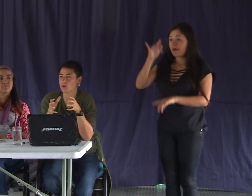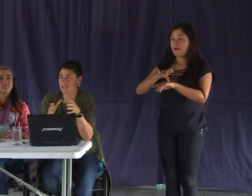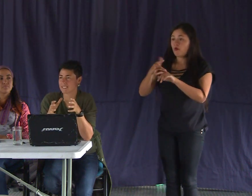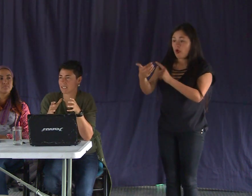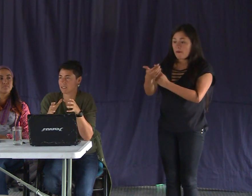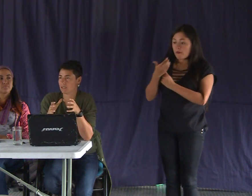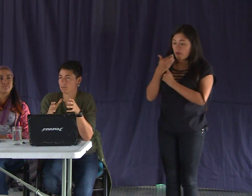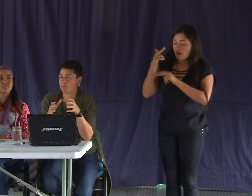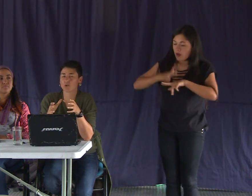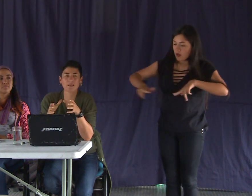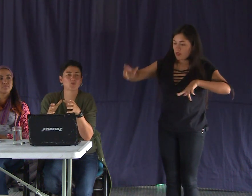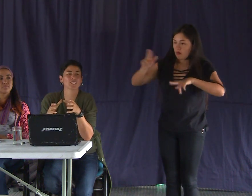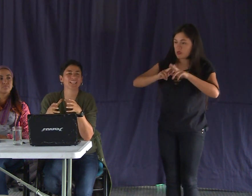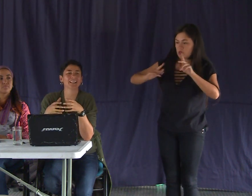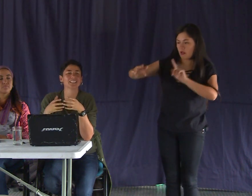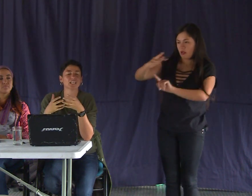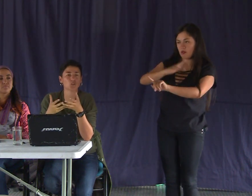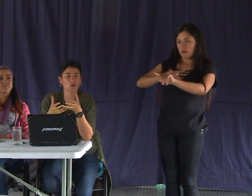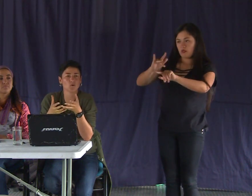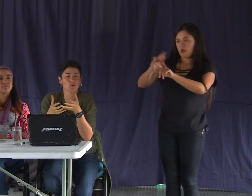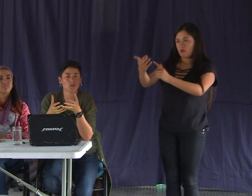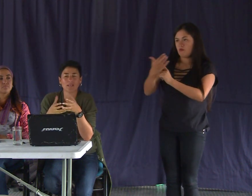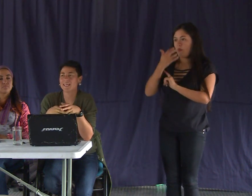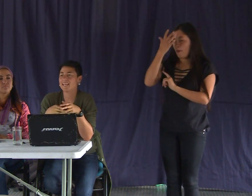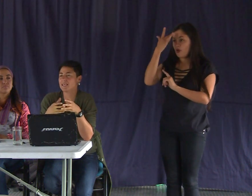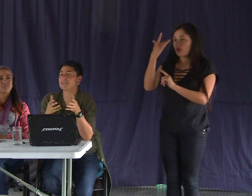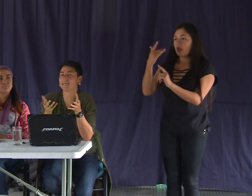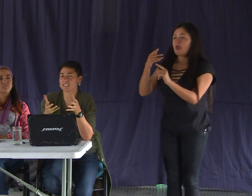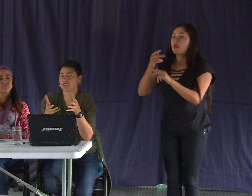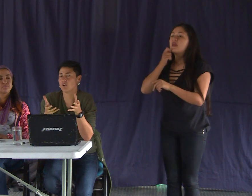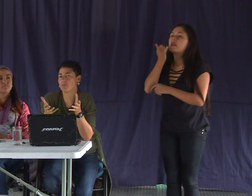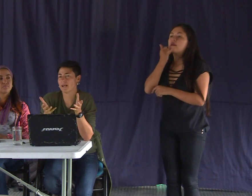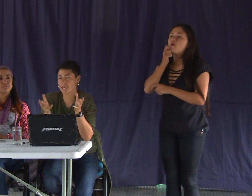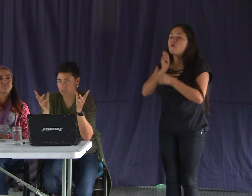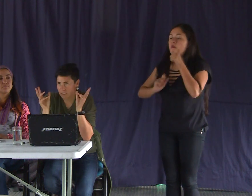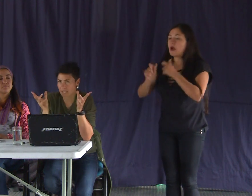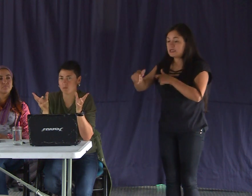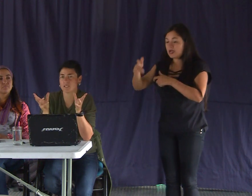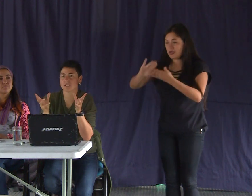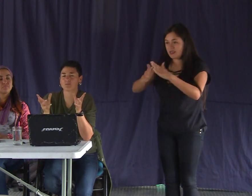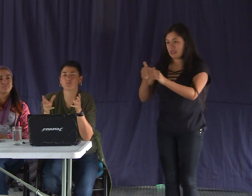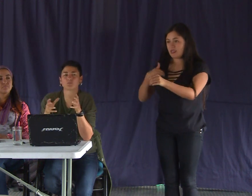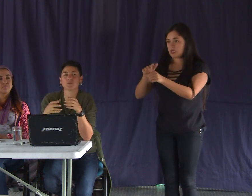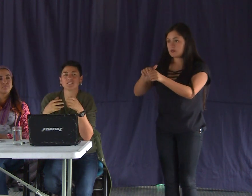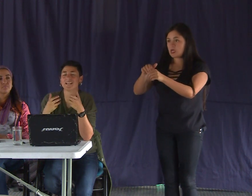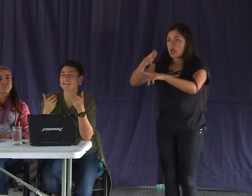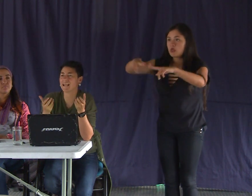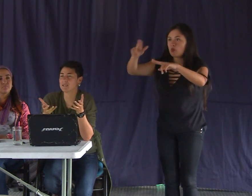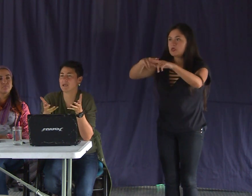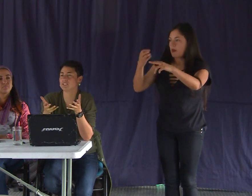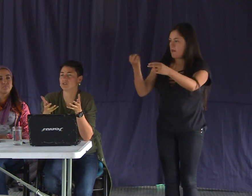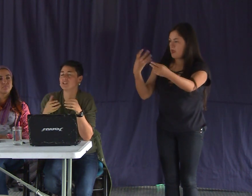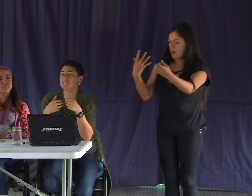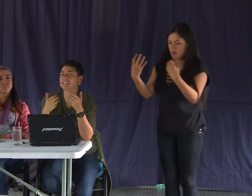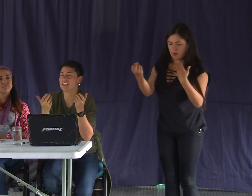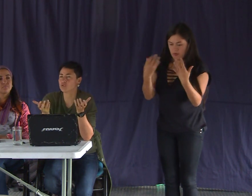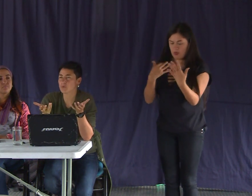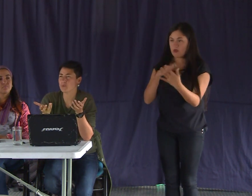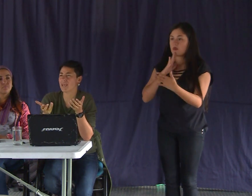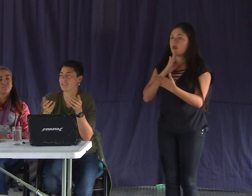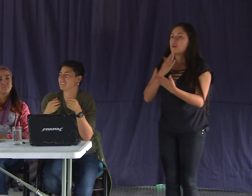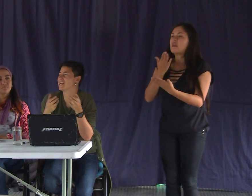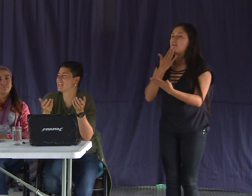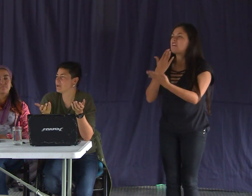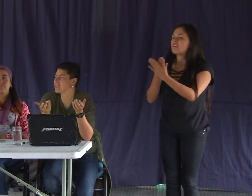la naturaleza. ¿Por qué? Porque es la que les da todo. ¿Y qué es todo para ellos, entre comillas? Pues tienen el alimento, tienen